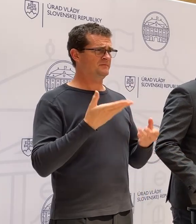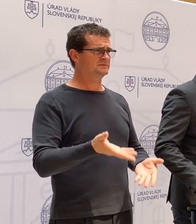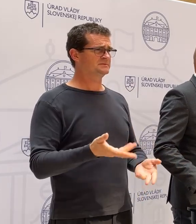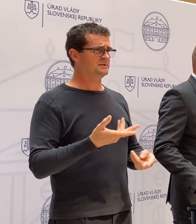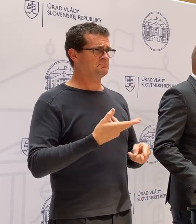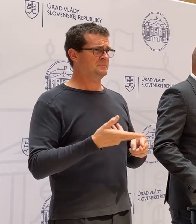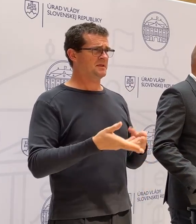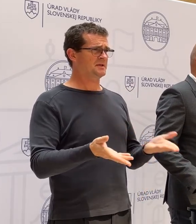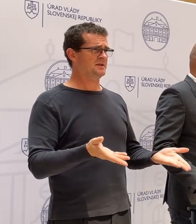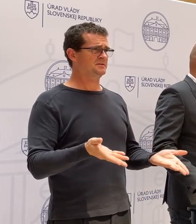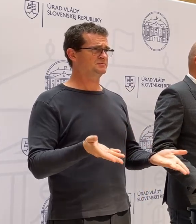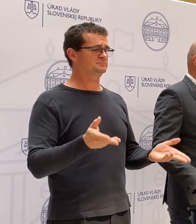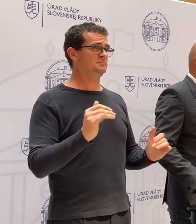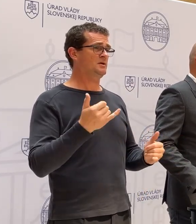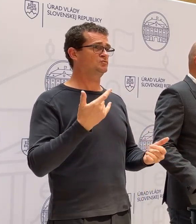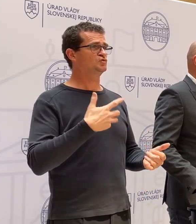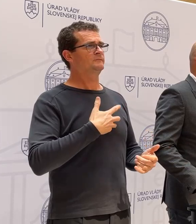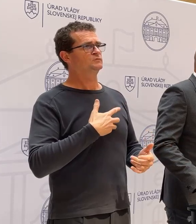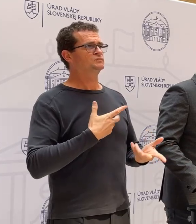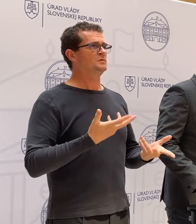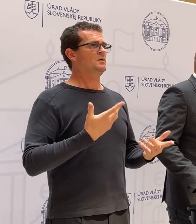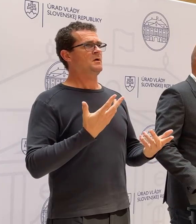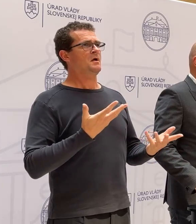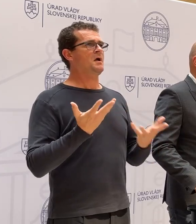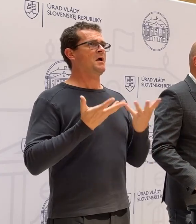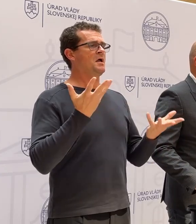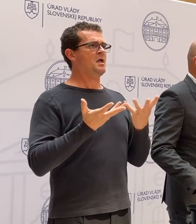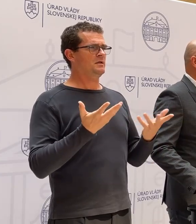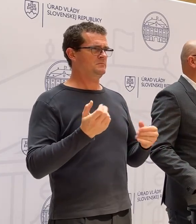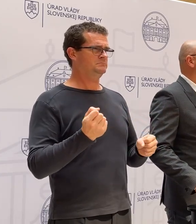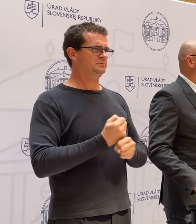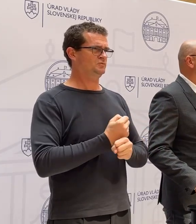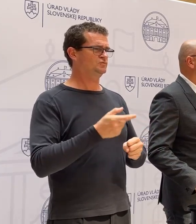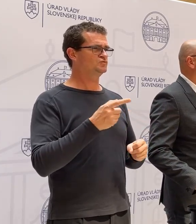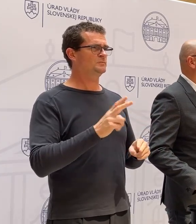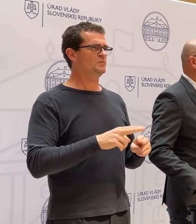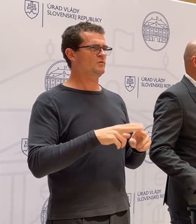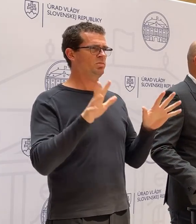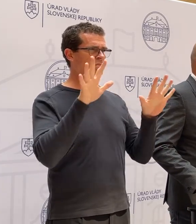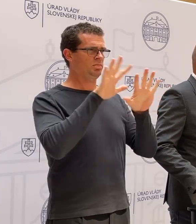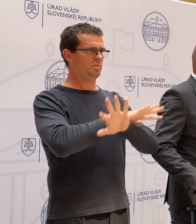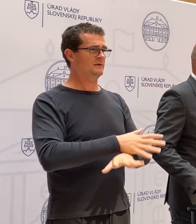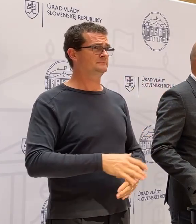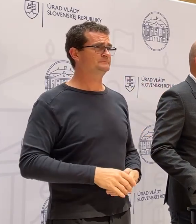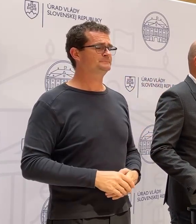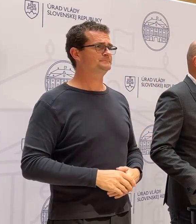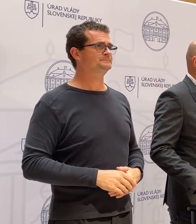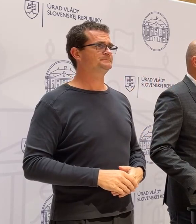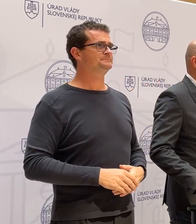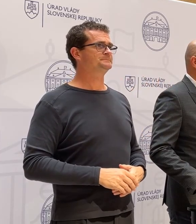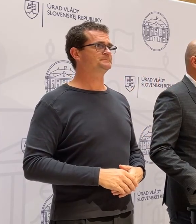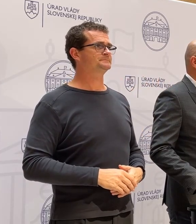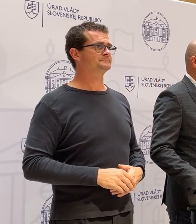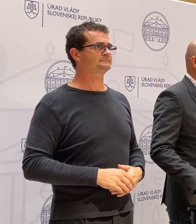tým nejak ešte vzrušovať a prežívať to, lebo zbytočne vám to len potom zahmlieva mozog. Pán minister, toto bola